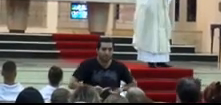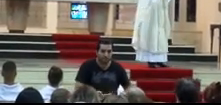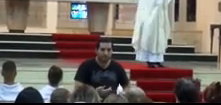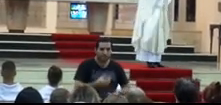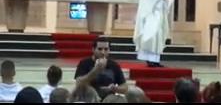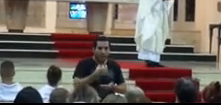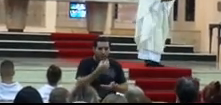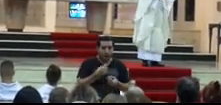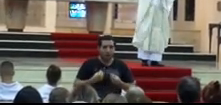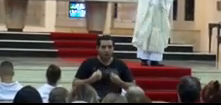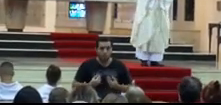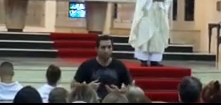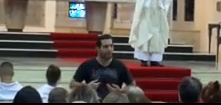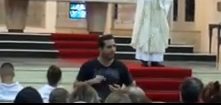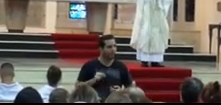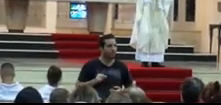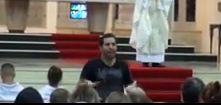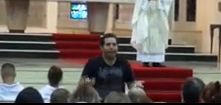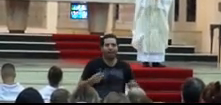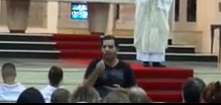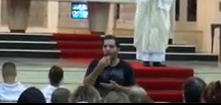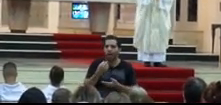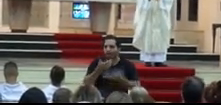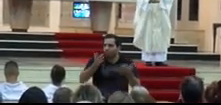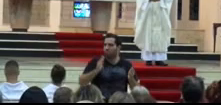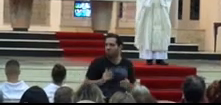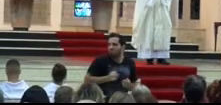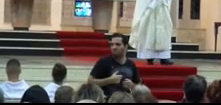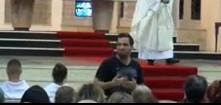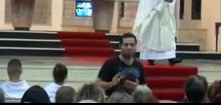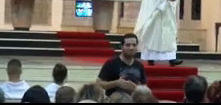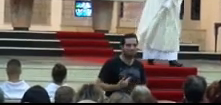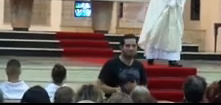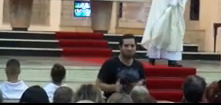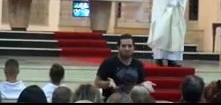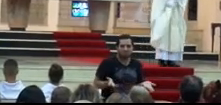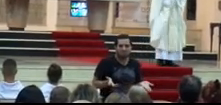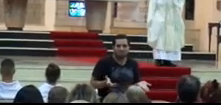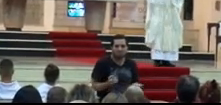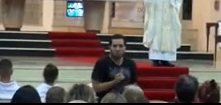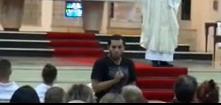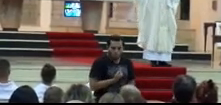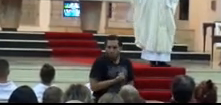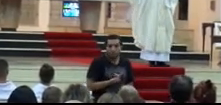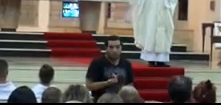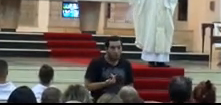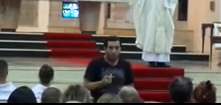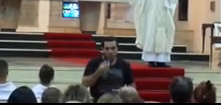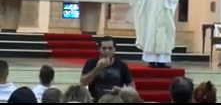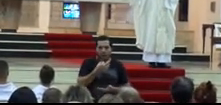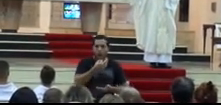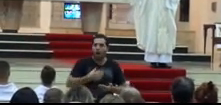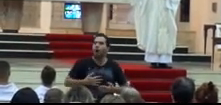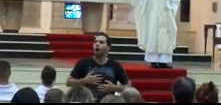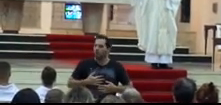talvez nem se dê conta que esse dia seja a instituição da Eucaristia, porque se chama Missa do Lavar Pés.